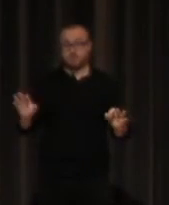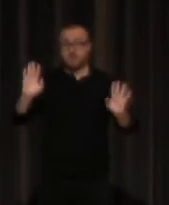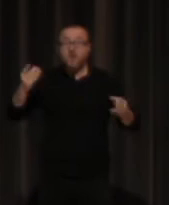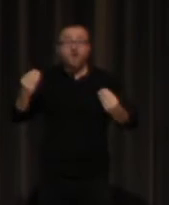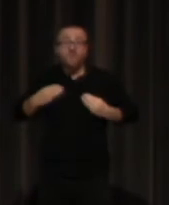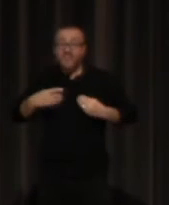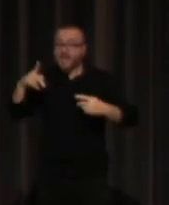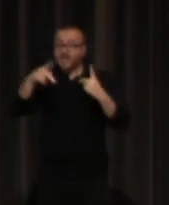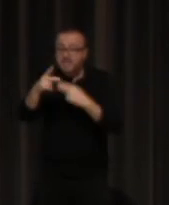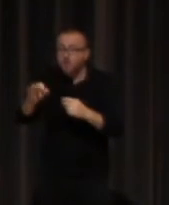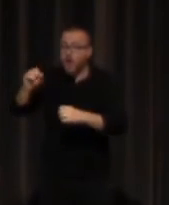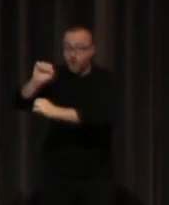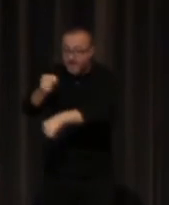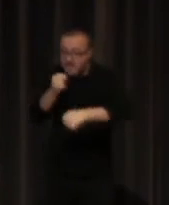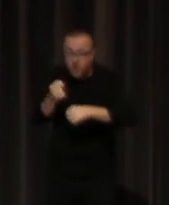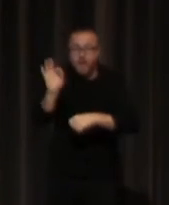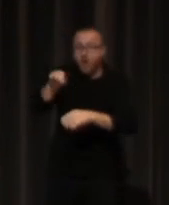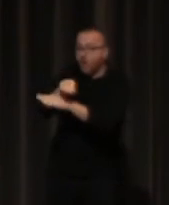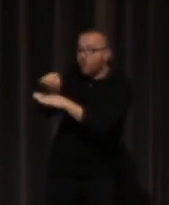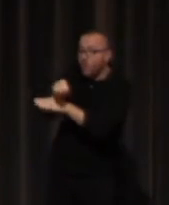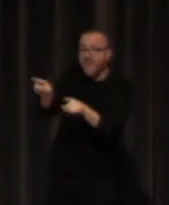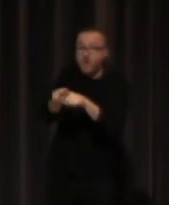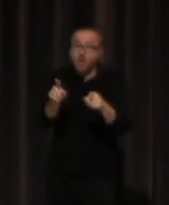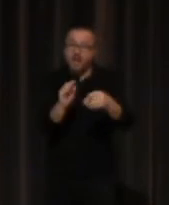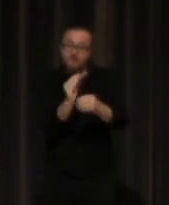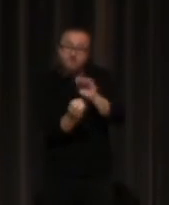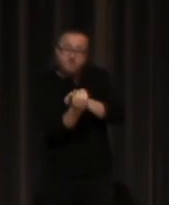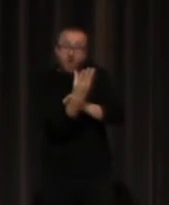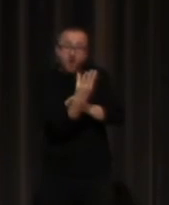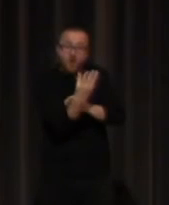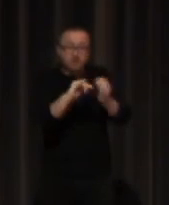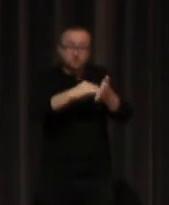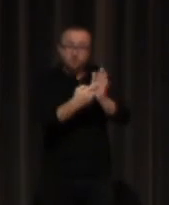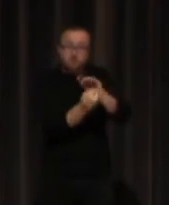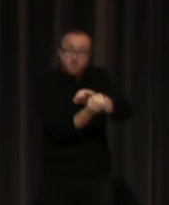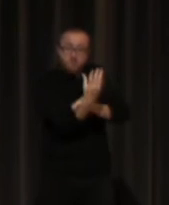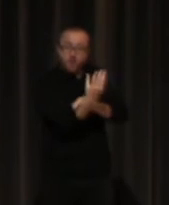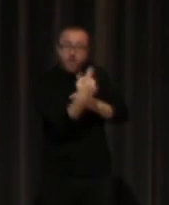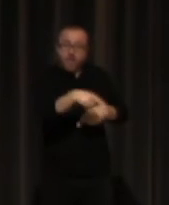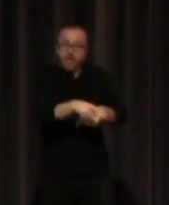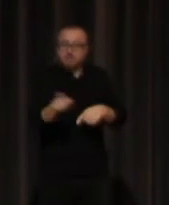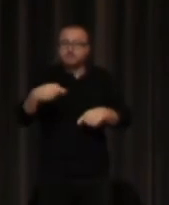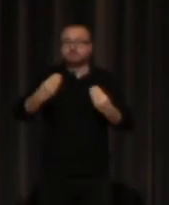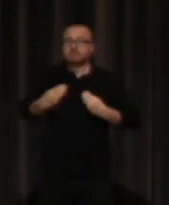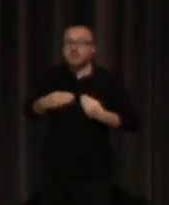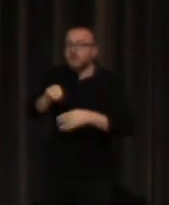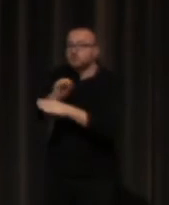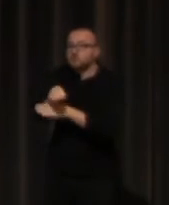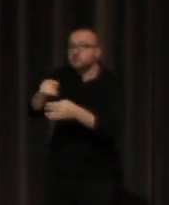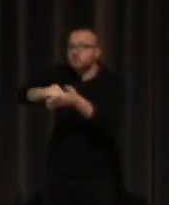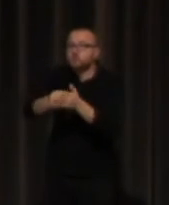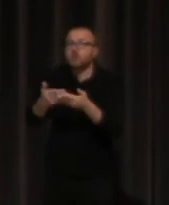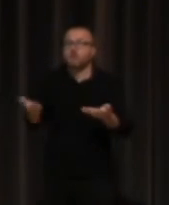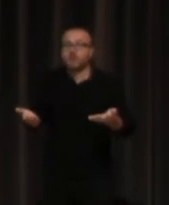ni escombres per fer desaparèixer els records que han despertat els geranis de volta de vacances. I en